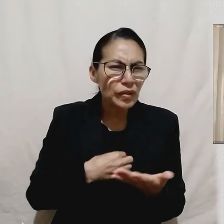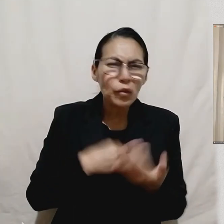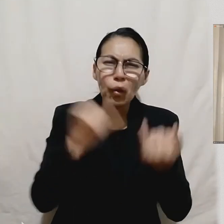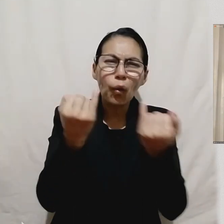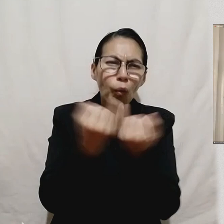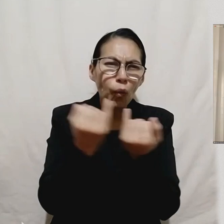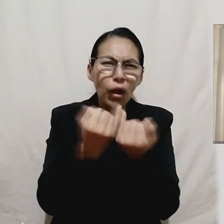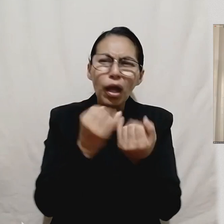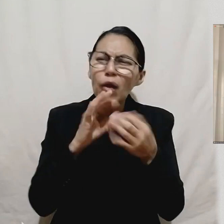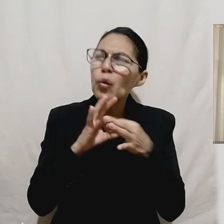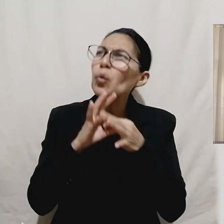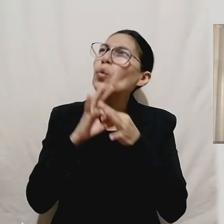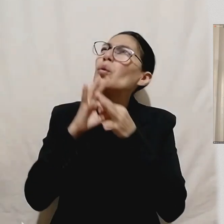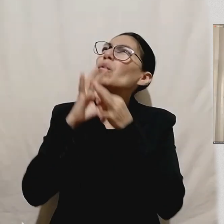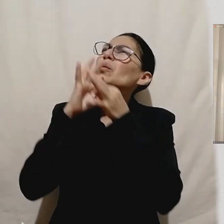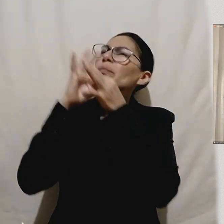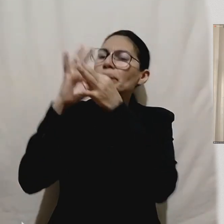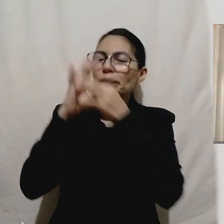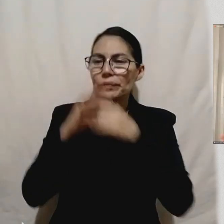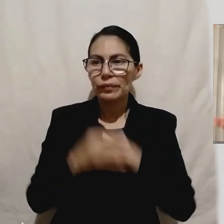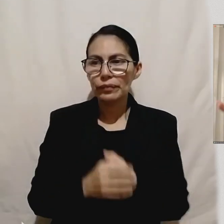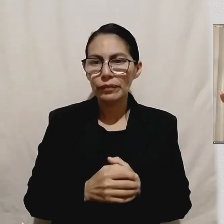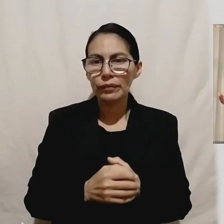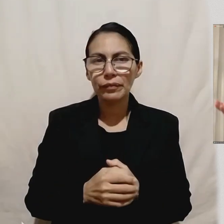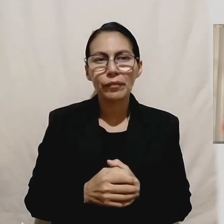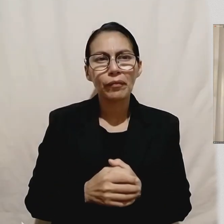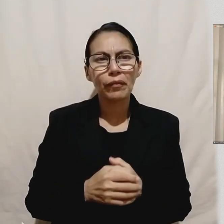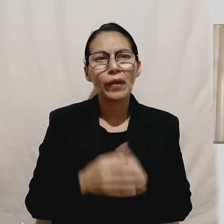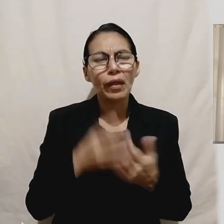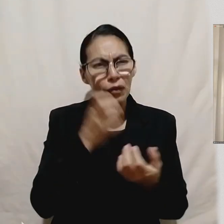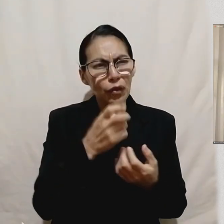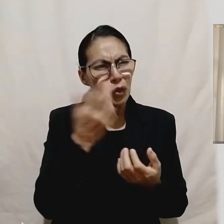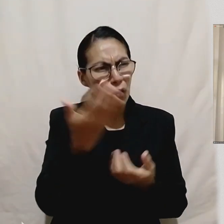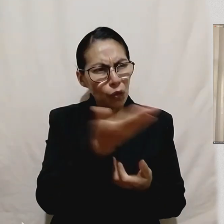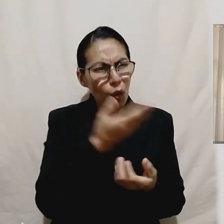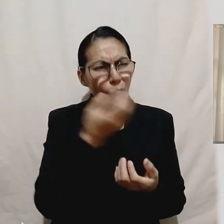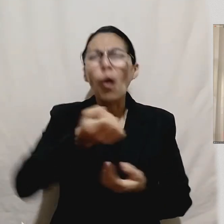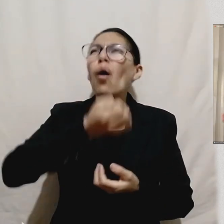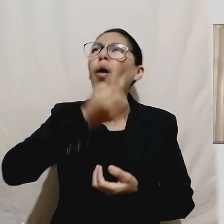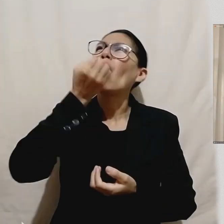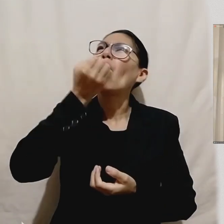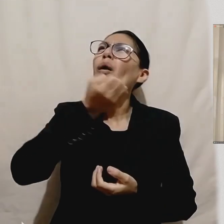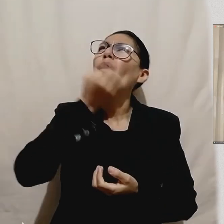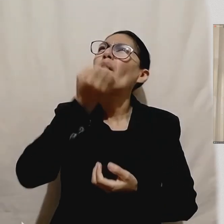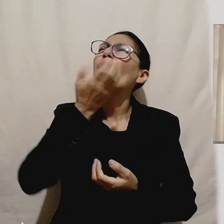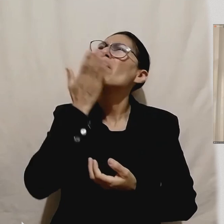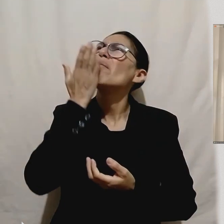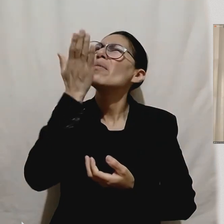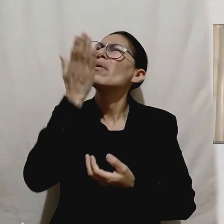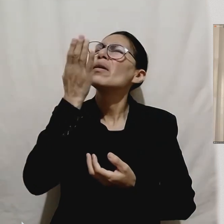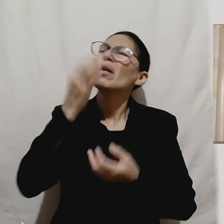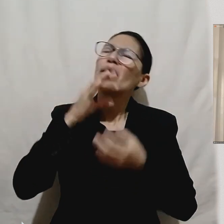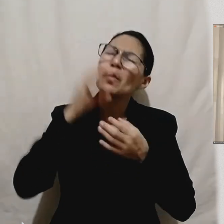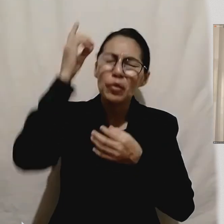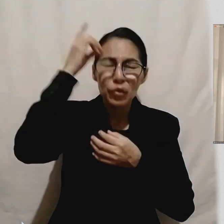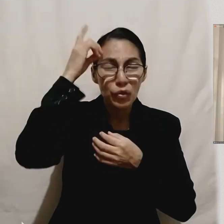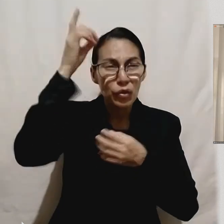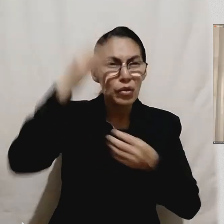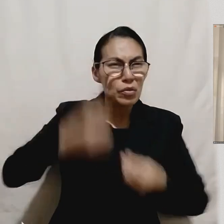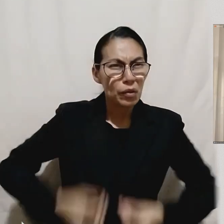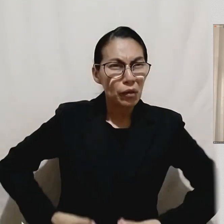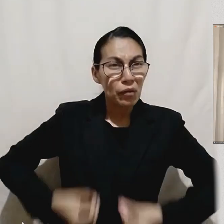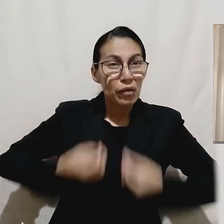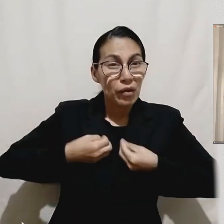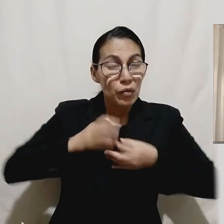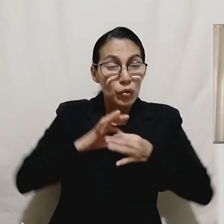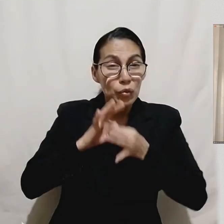ese gusto ese deseo de que nuestros hijos también invoquen y tengan esa Comunión con